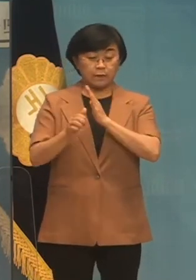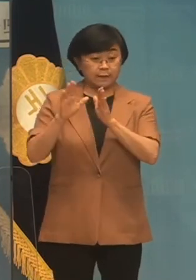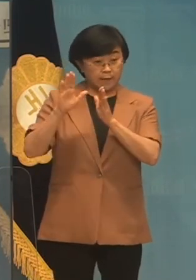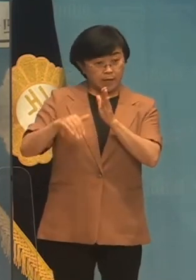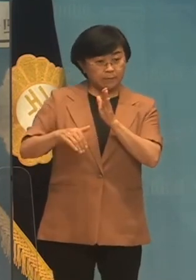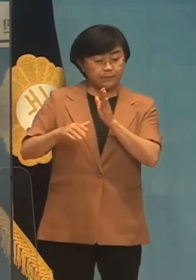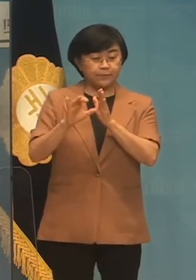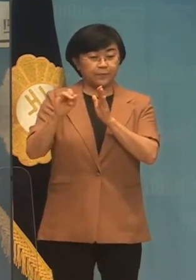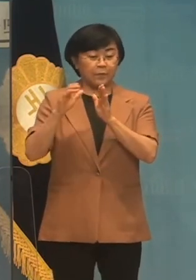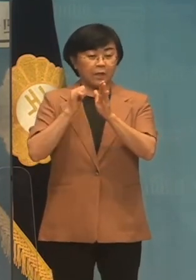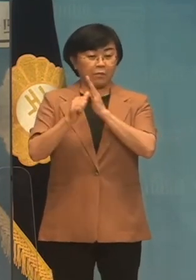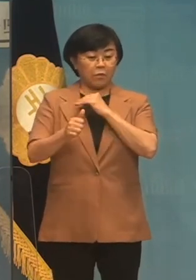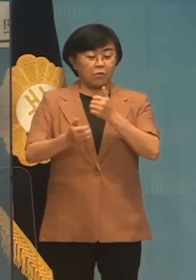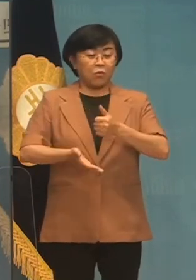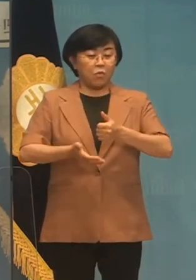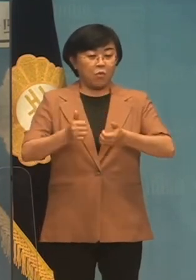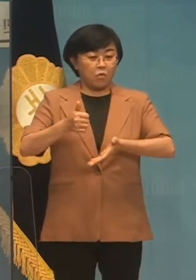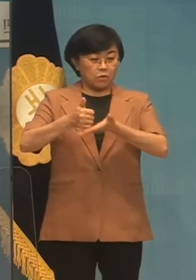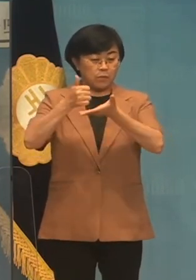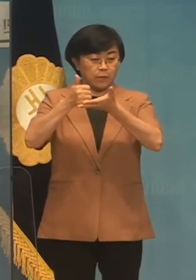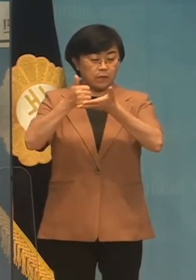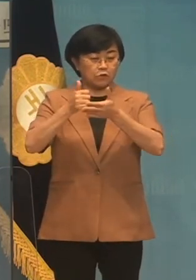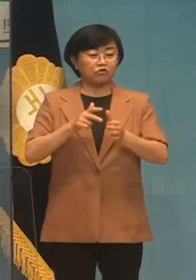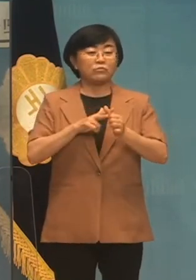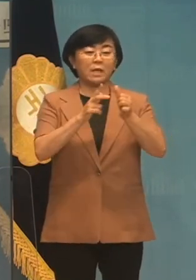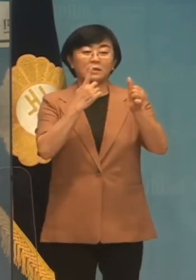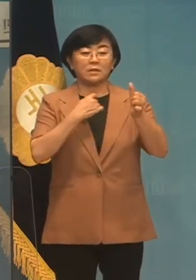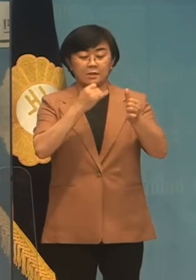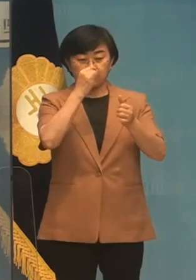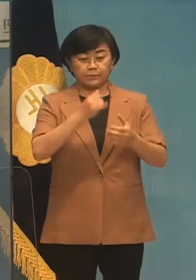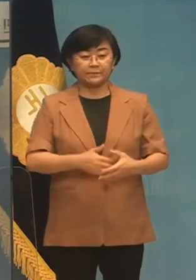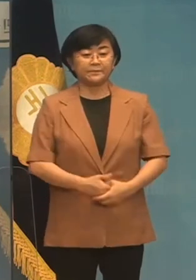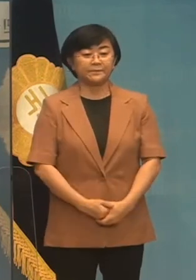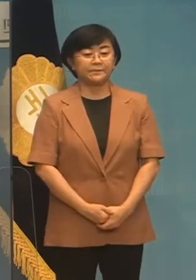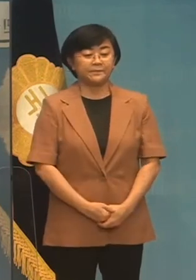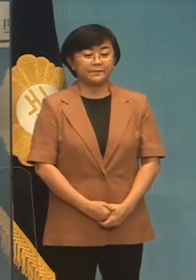당시 공천을 받아 출마한 경력이 있습니다.